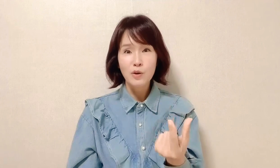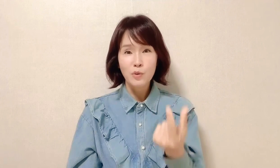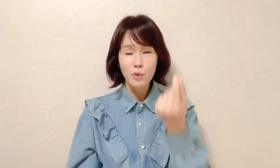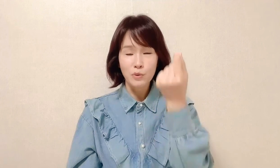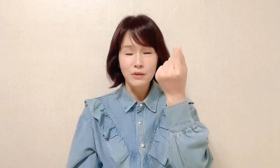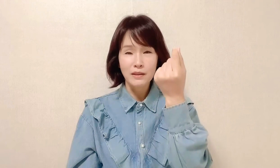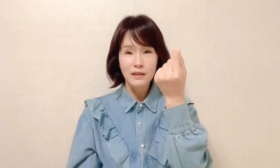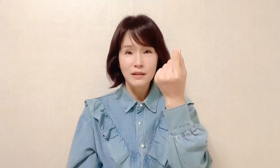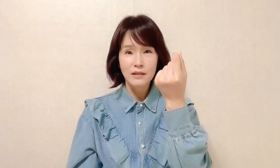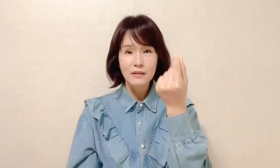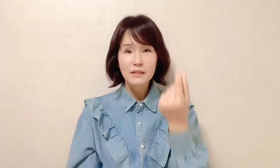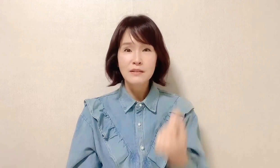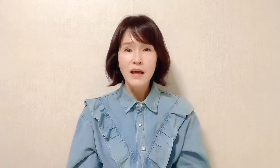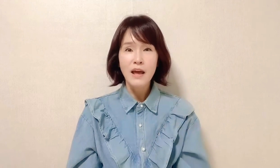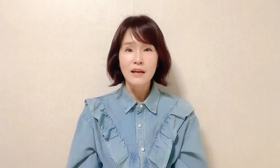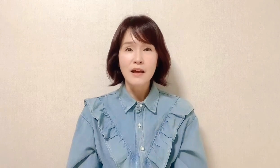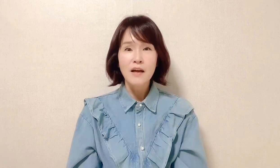곧. 근데